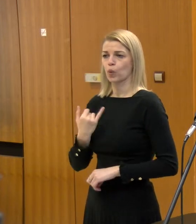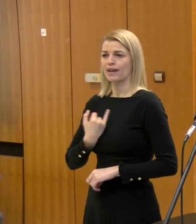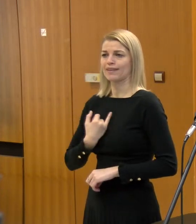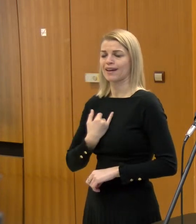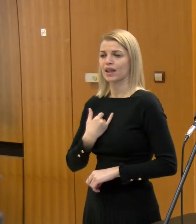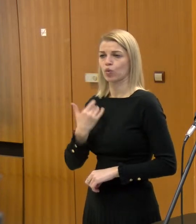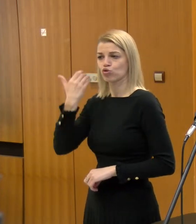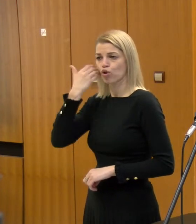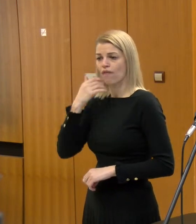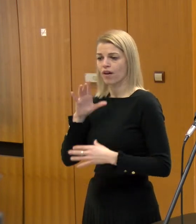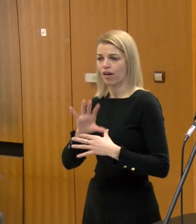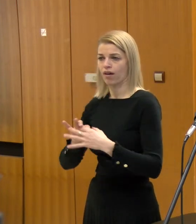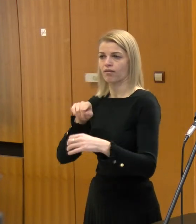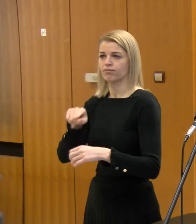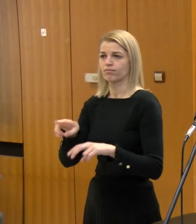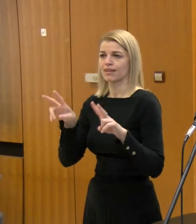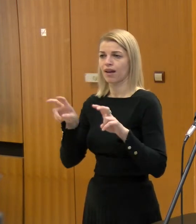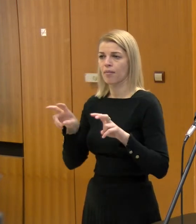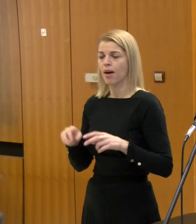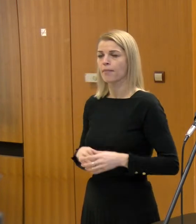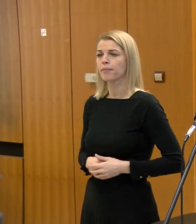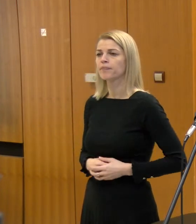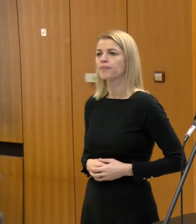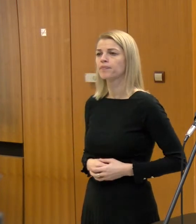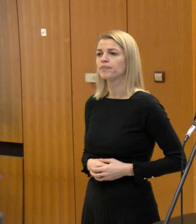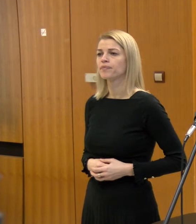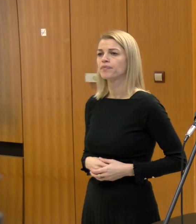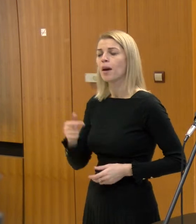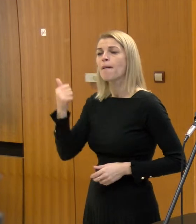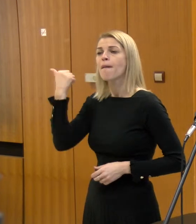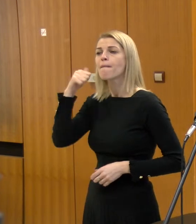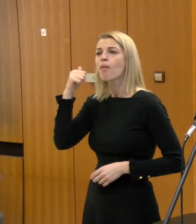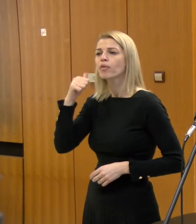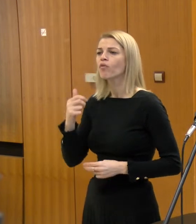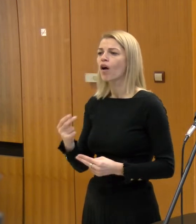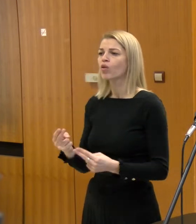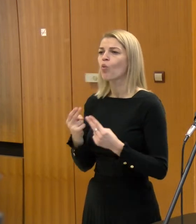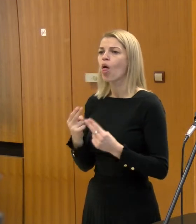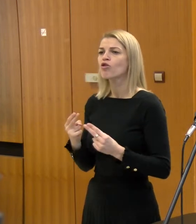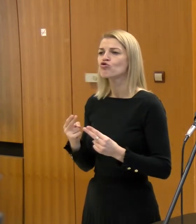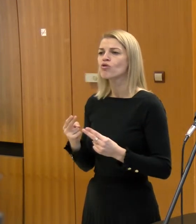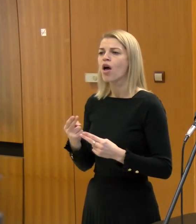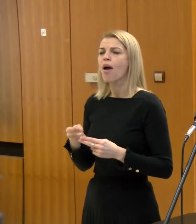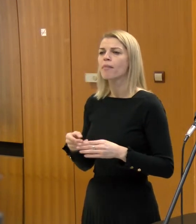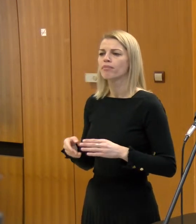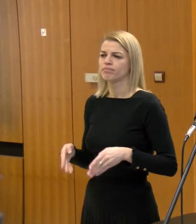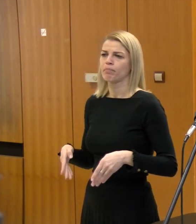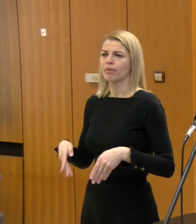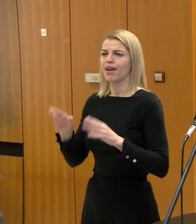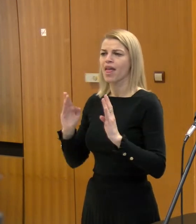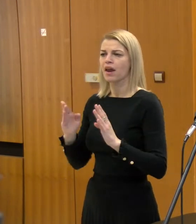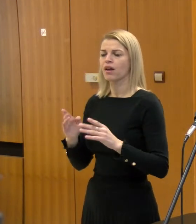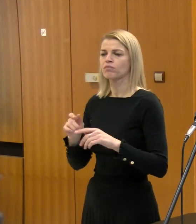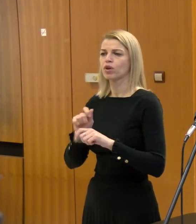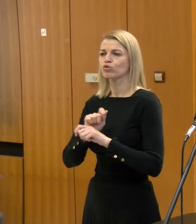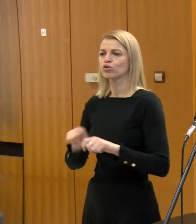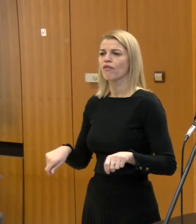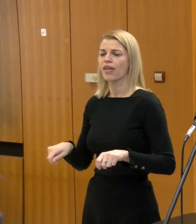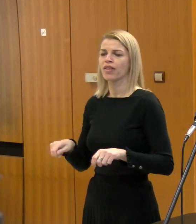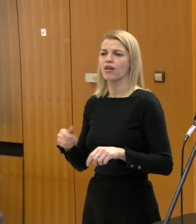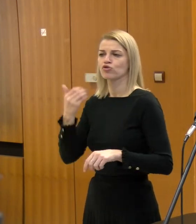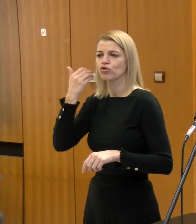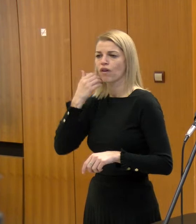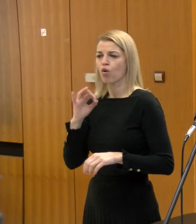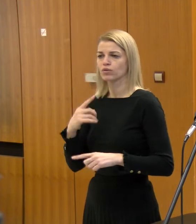vo vzťahu k týmto témam, ktoré pomenovať nevyhnutné piliere zodpovedného informovaného rozhodovania človeka o